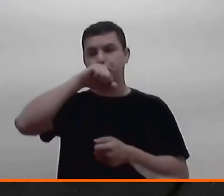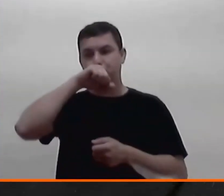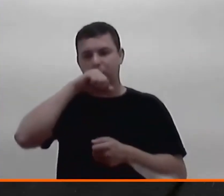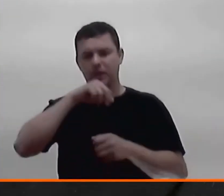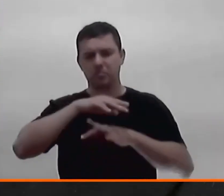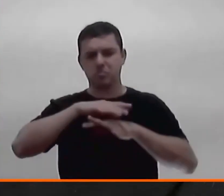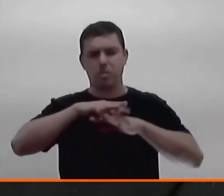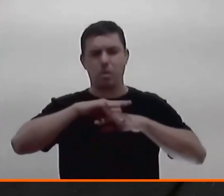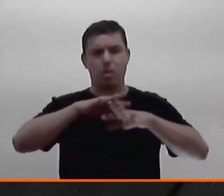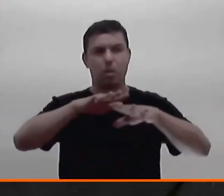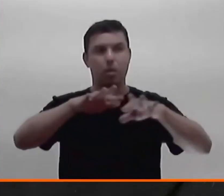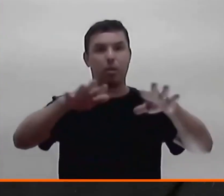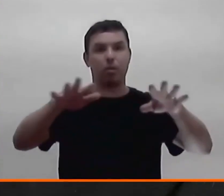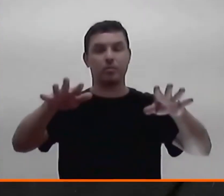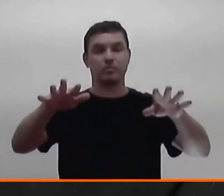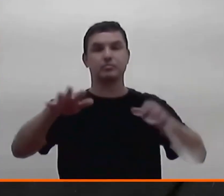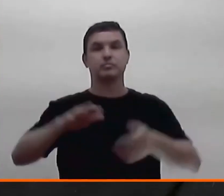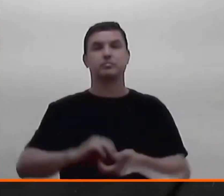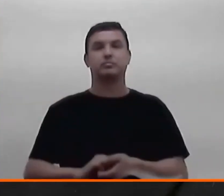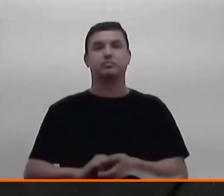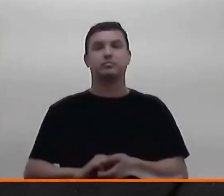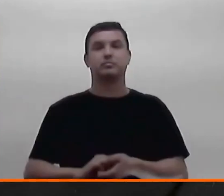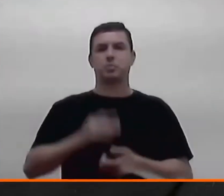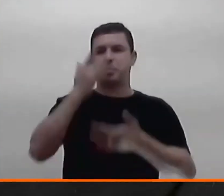milhares. Aqui não disse assim,